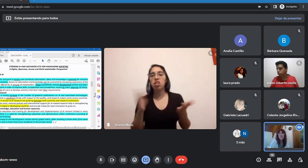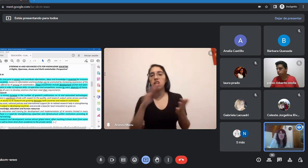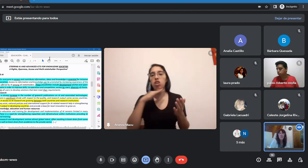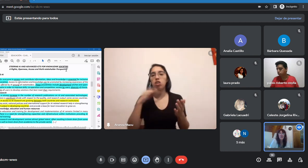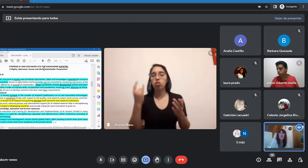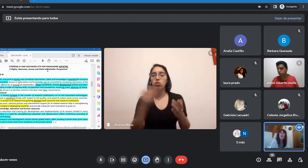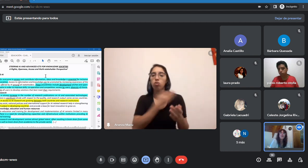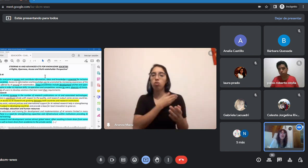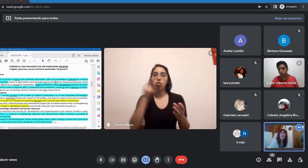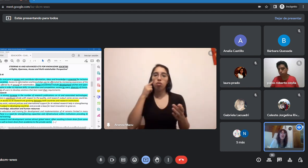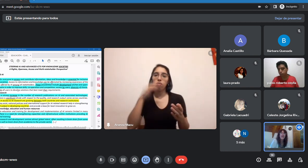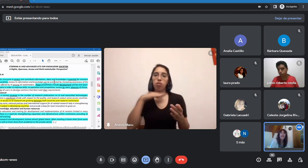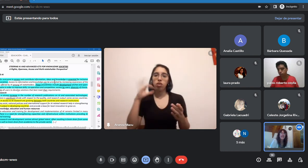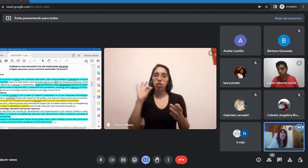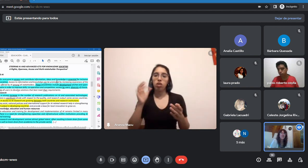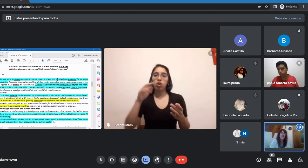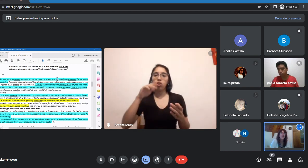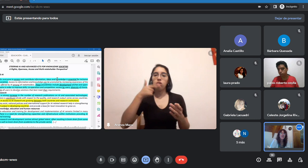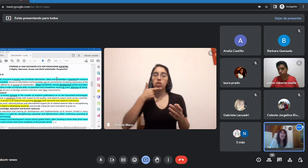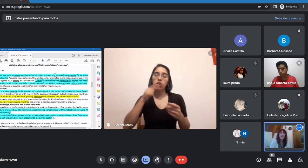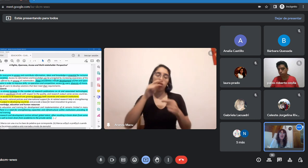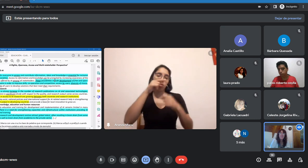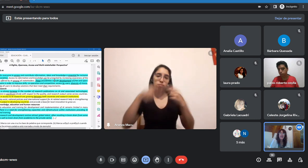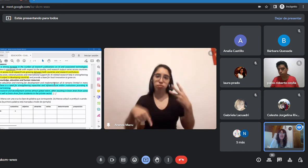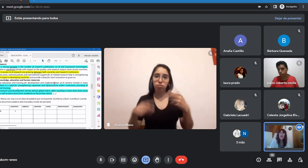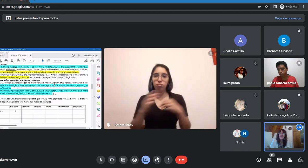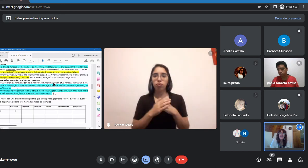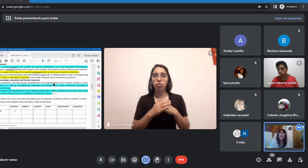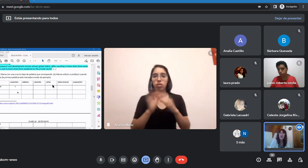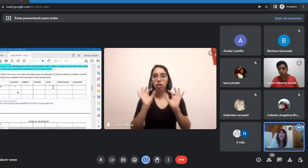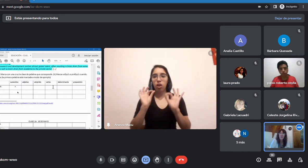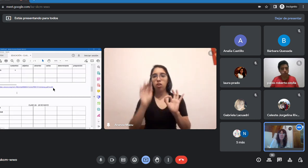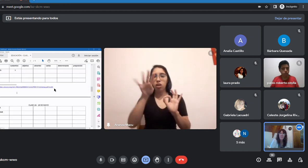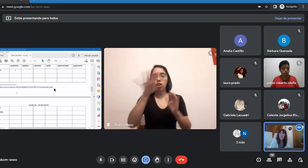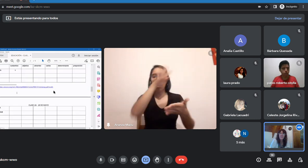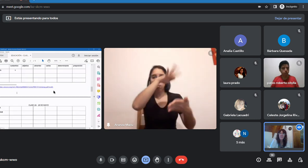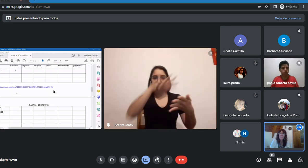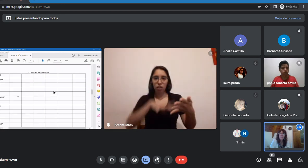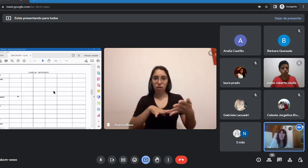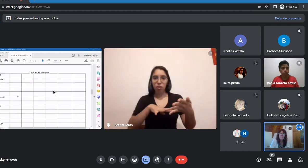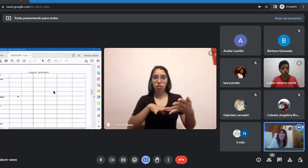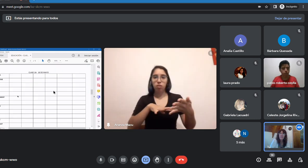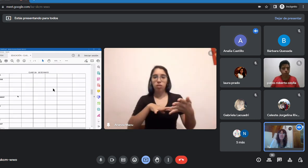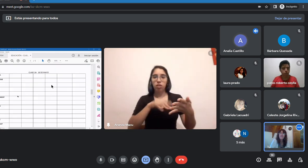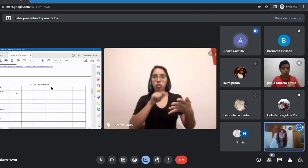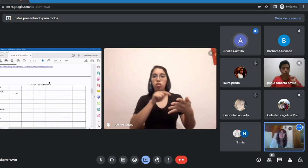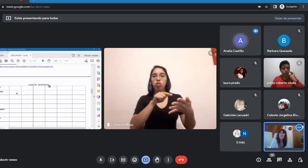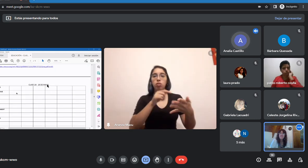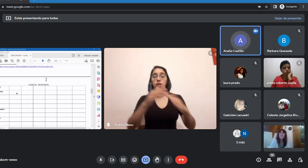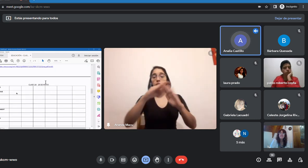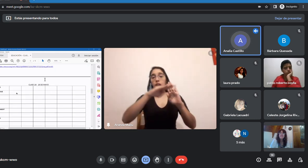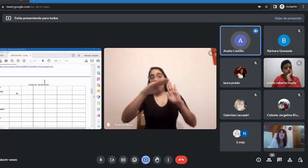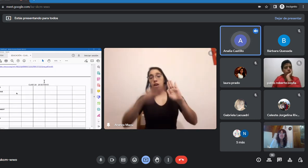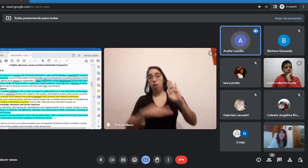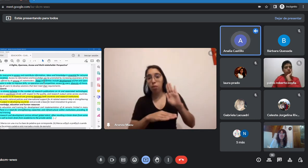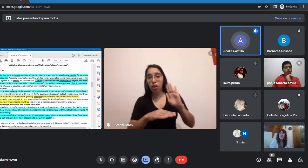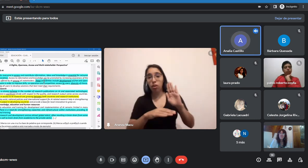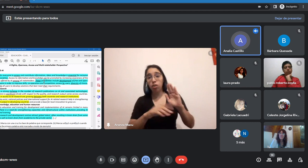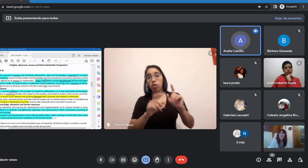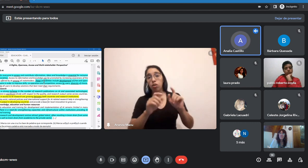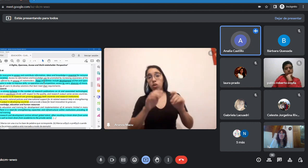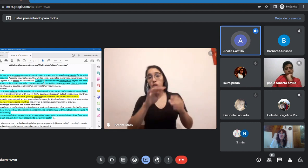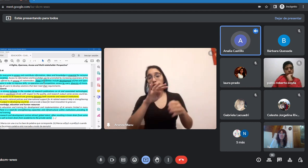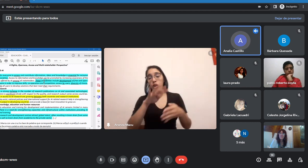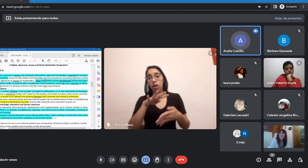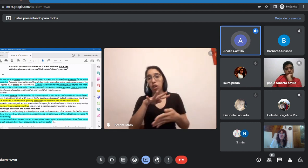texto, lo que dejo fijo es el texto. Las palabras están acá abajo. Sí, puedo poner el cuadro porque